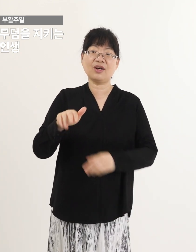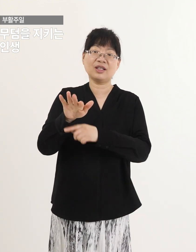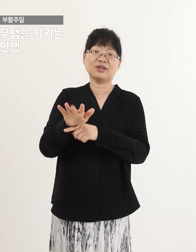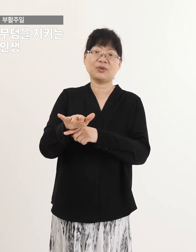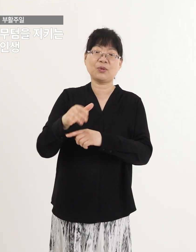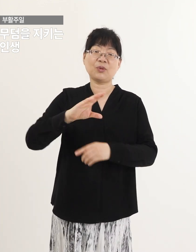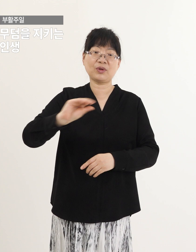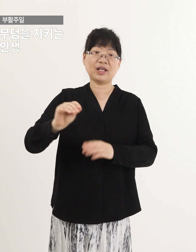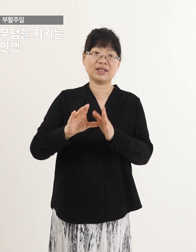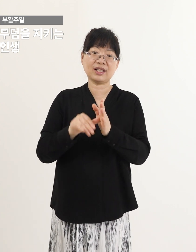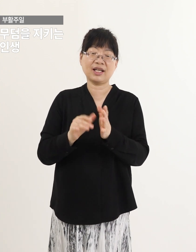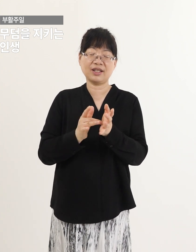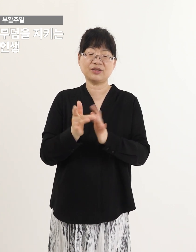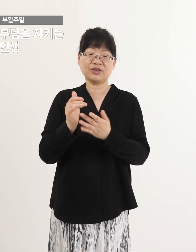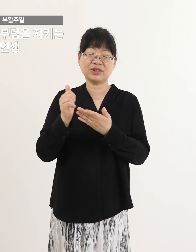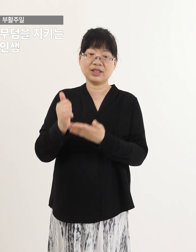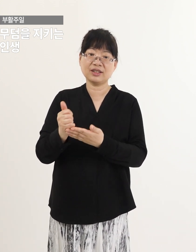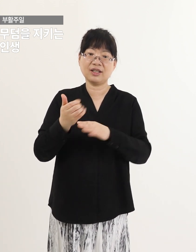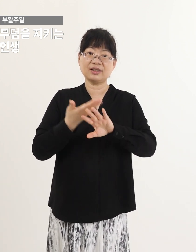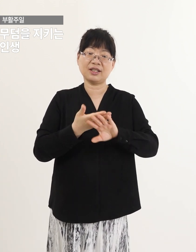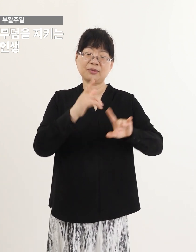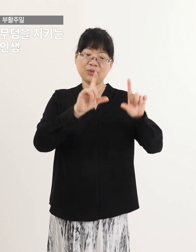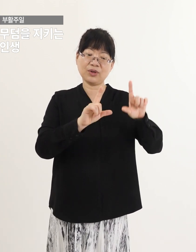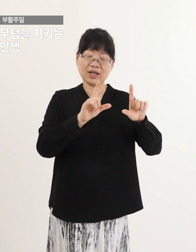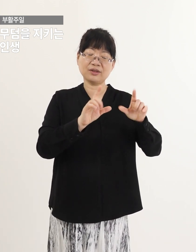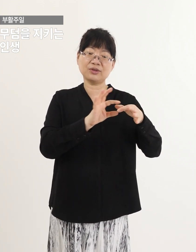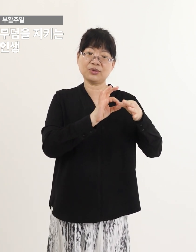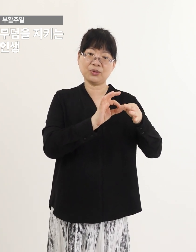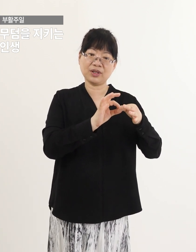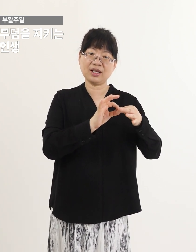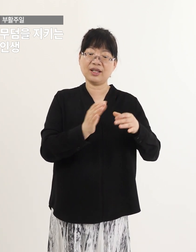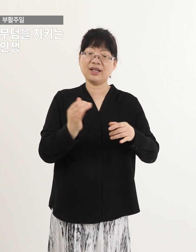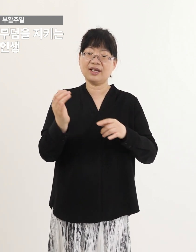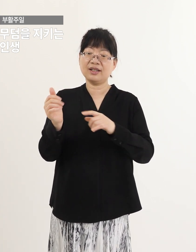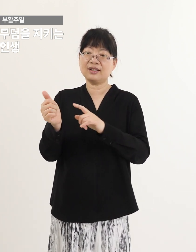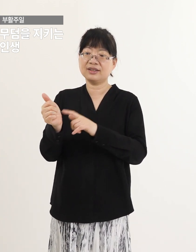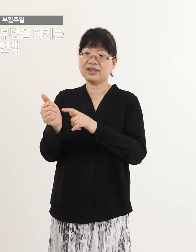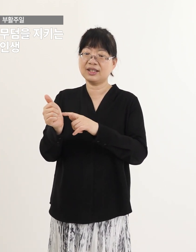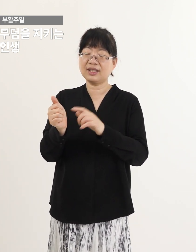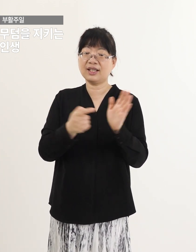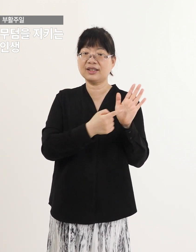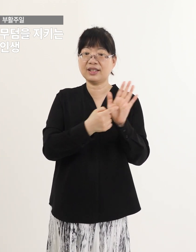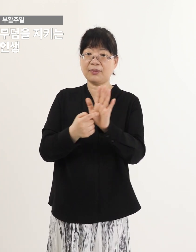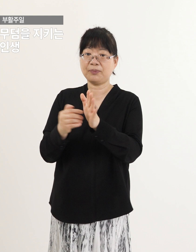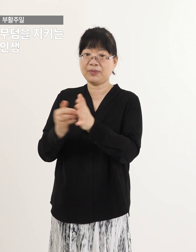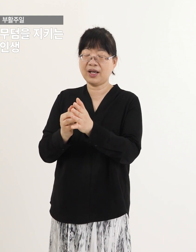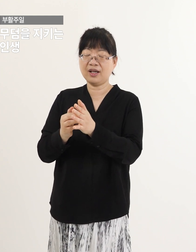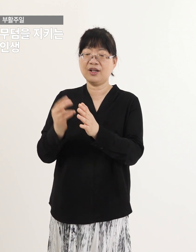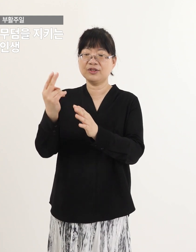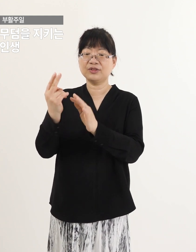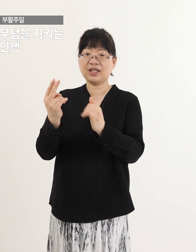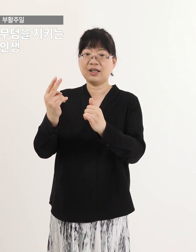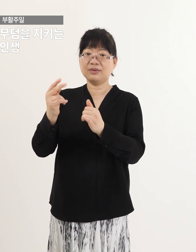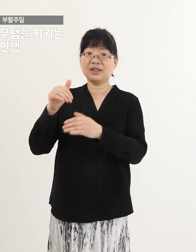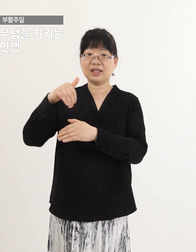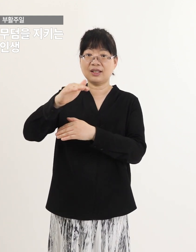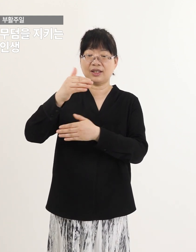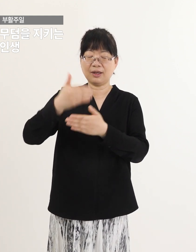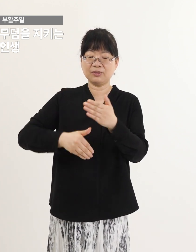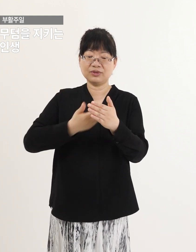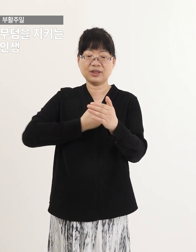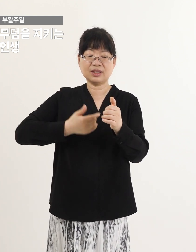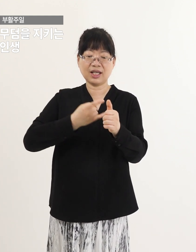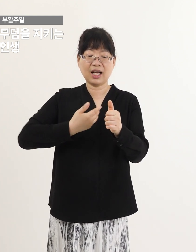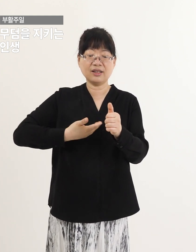때 예수께서 다른 모양으로 그들에게 나타나시니. 2 사람이 가서 남은 제자들에게